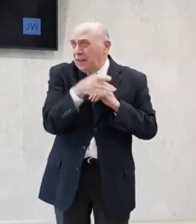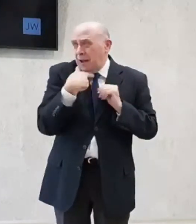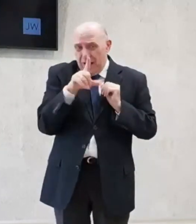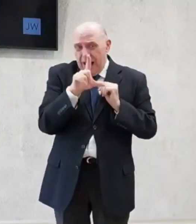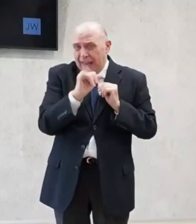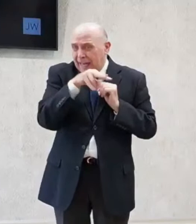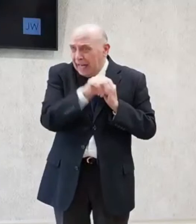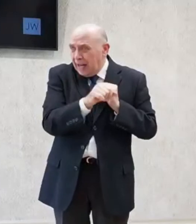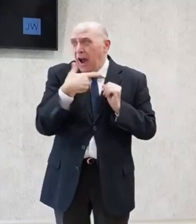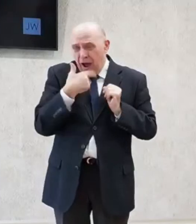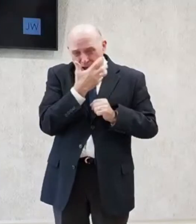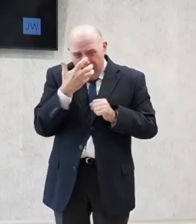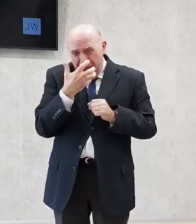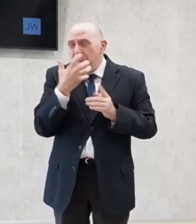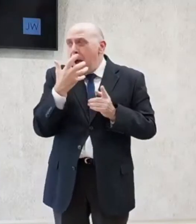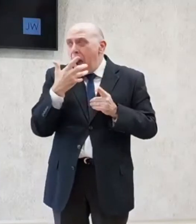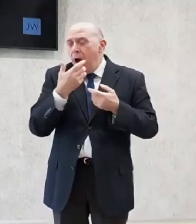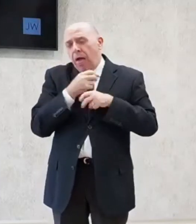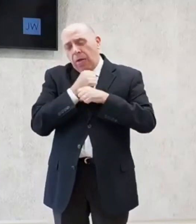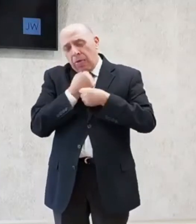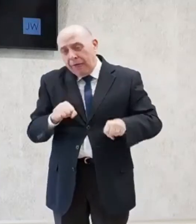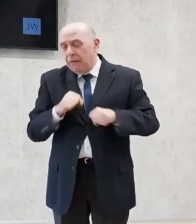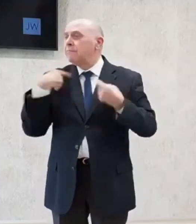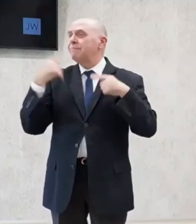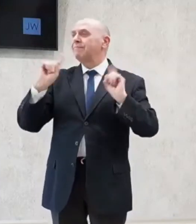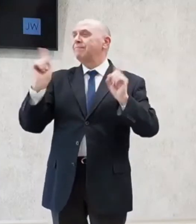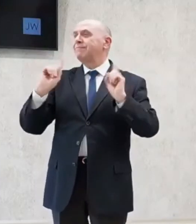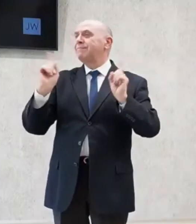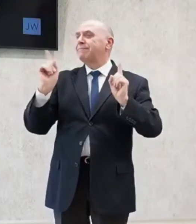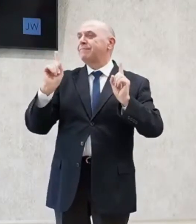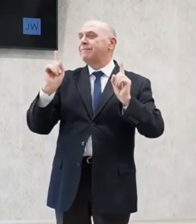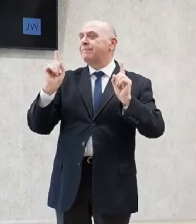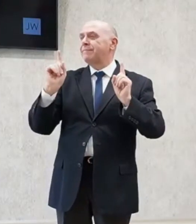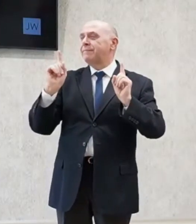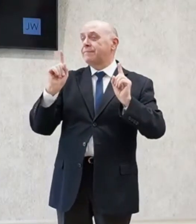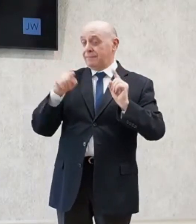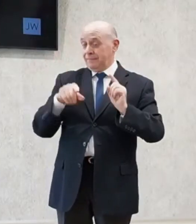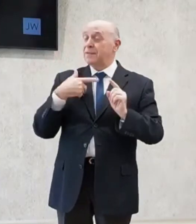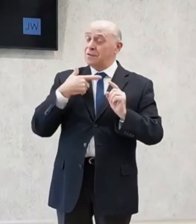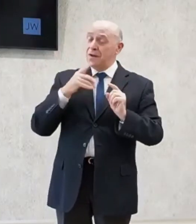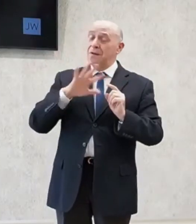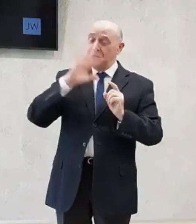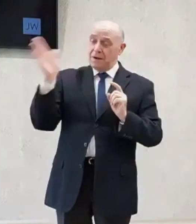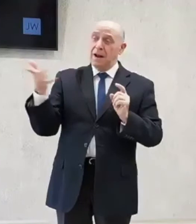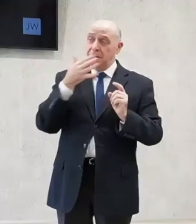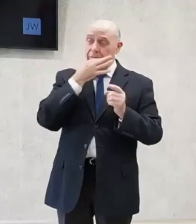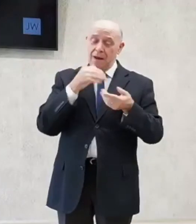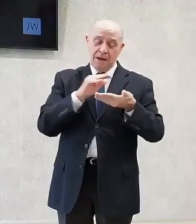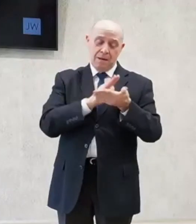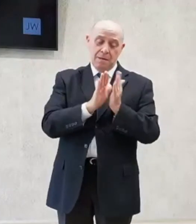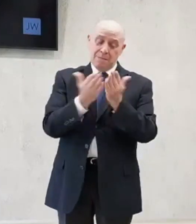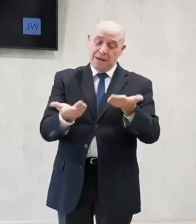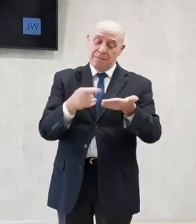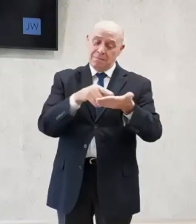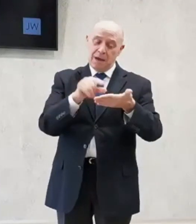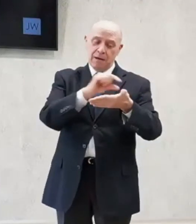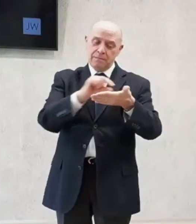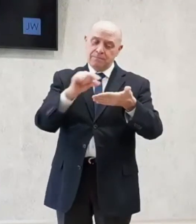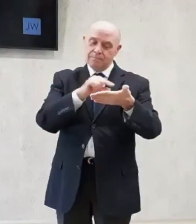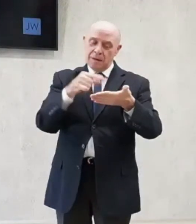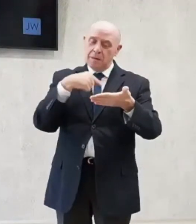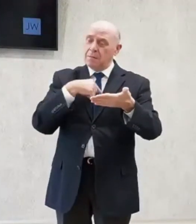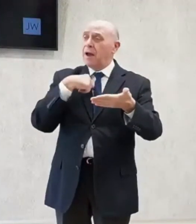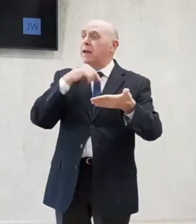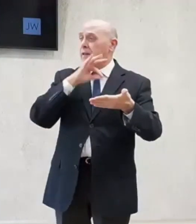della nostra carabina vogliamo leggere un altro pensiero scritturale useremo molto la Bibbia perché vogliamo vedere cosa giro Dio ci insegna